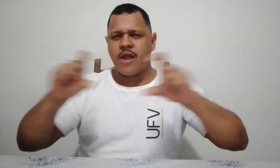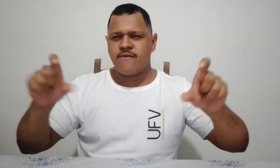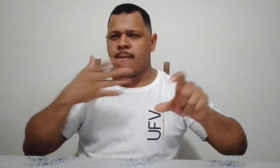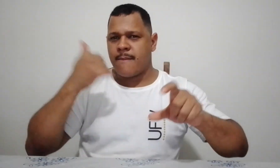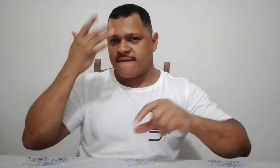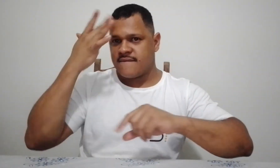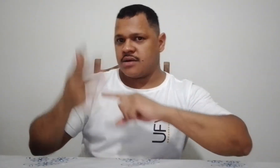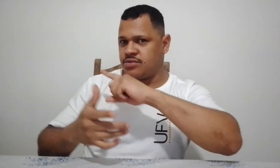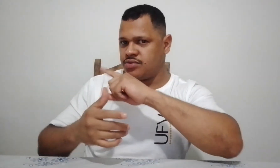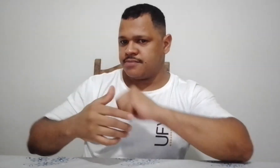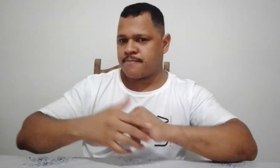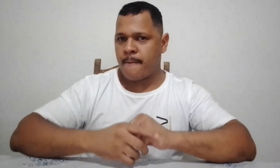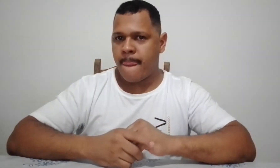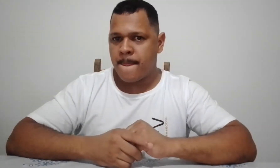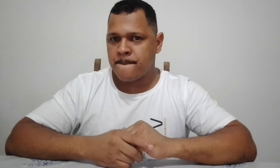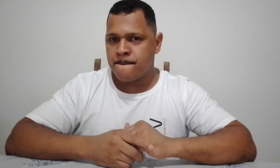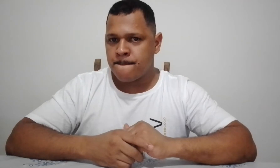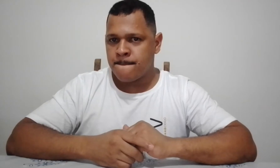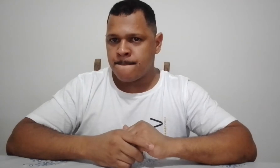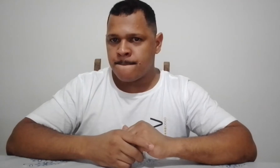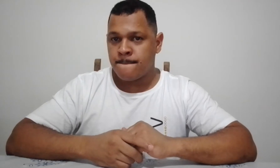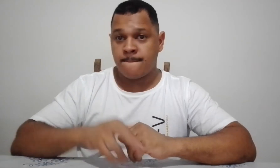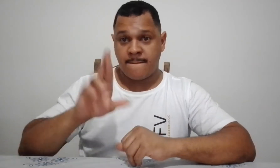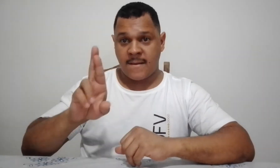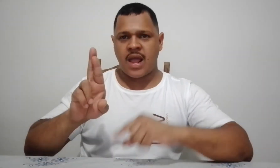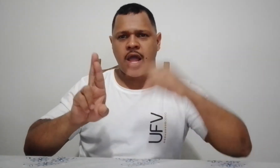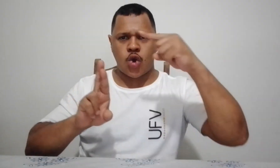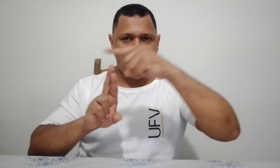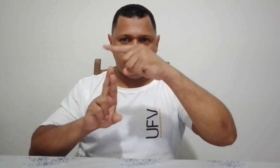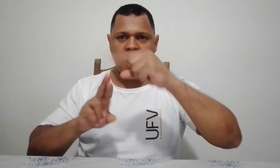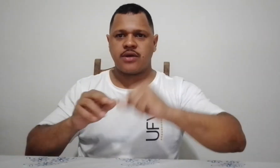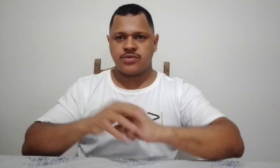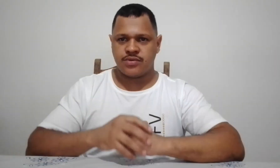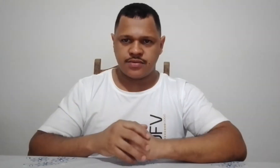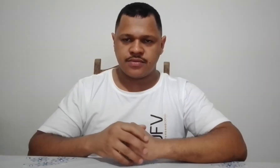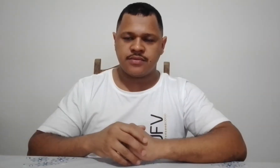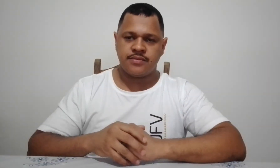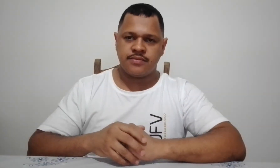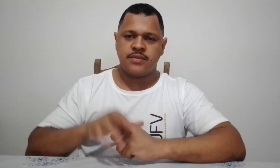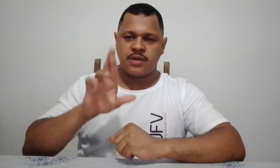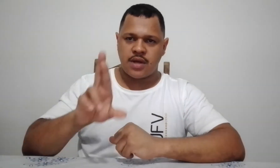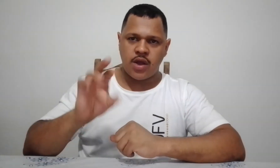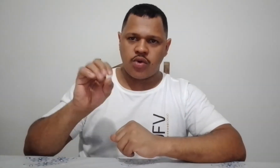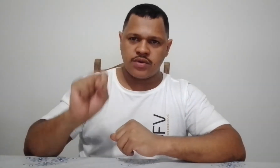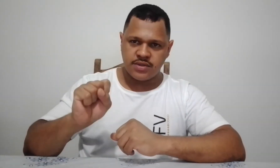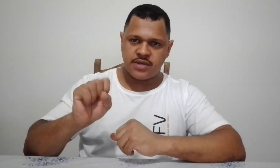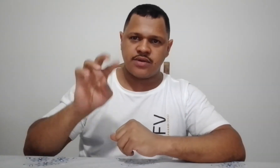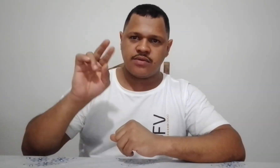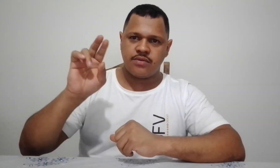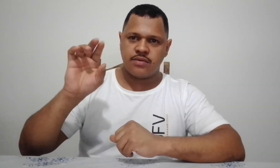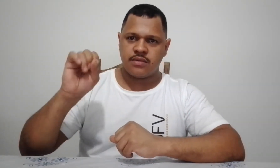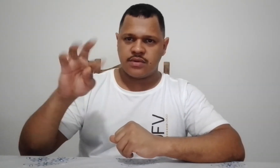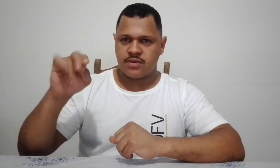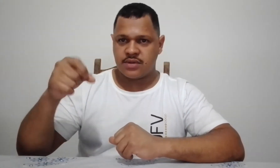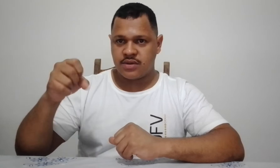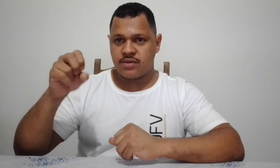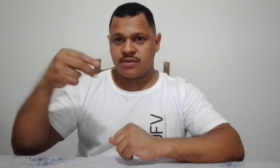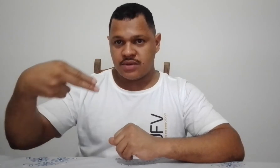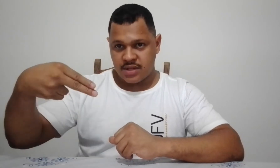as componentes de R complexo é R cosseno θ mais j R seno θ. Olha outro